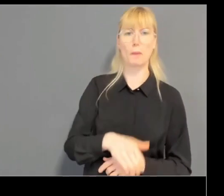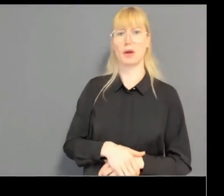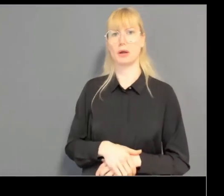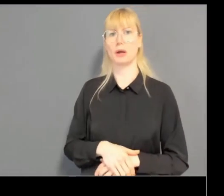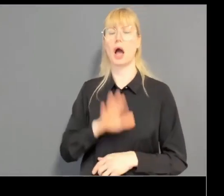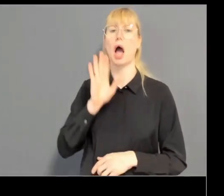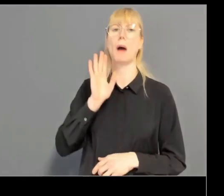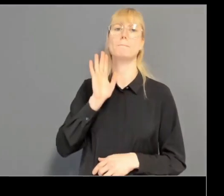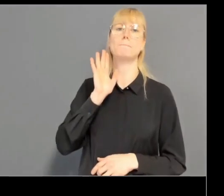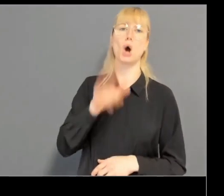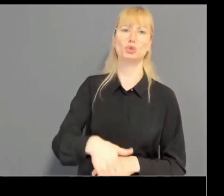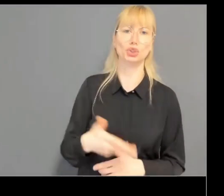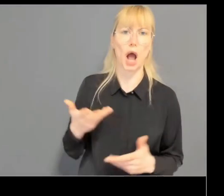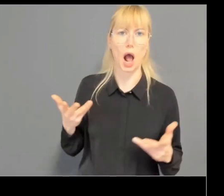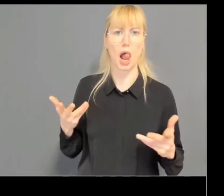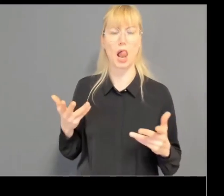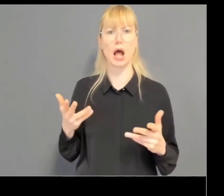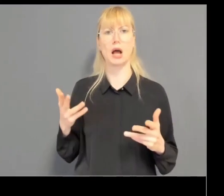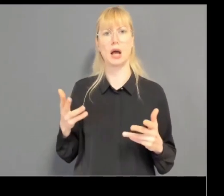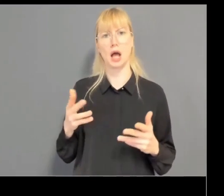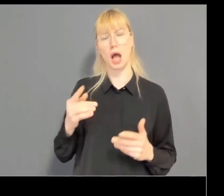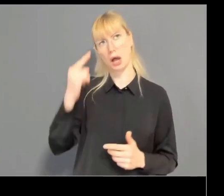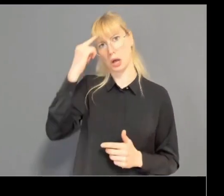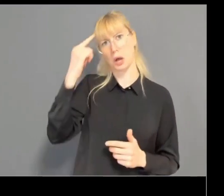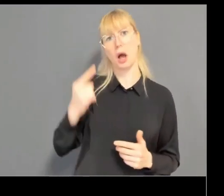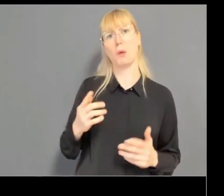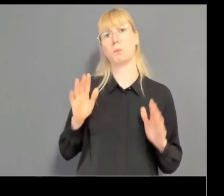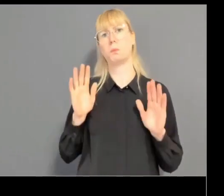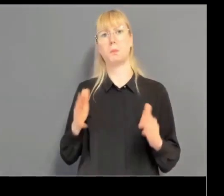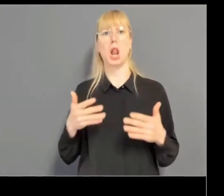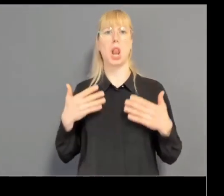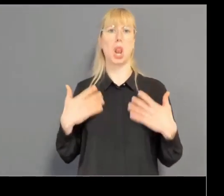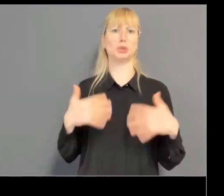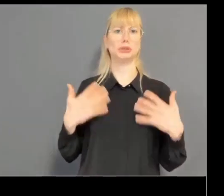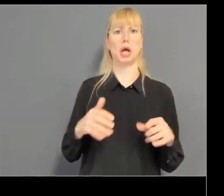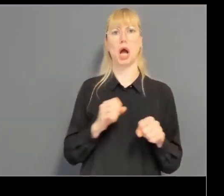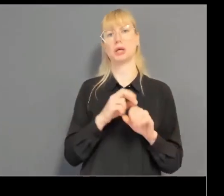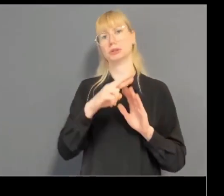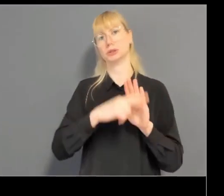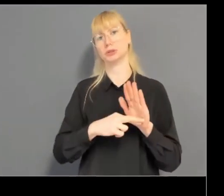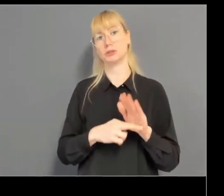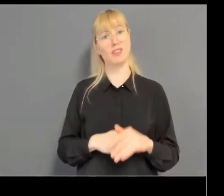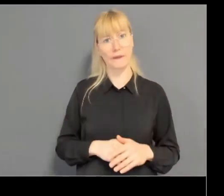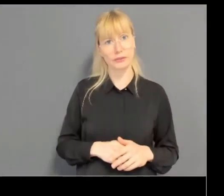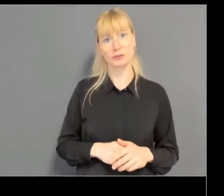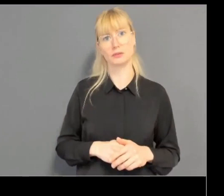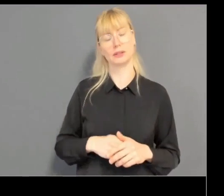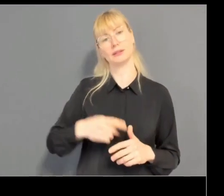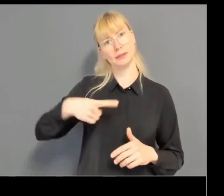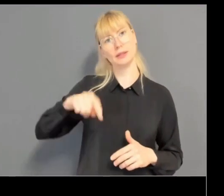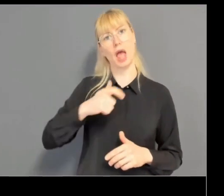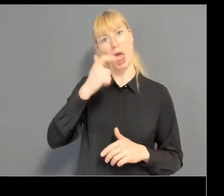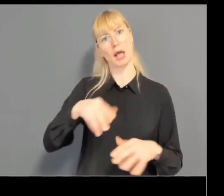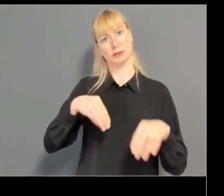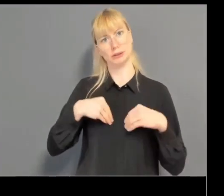Sicht zu grob, zu pauschal und auch zu wenig insgesamt durchdacht. Wir haben deshalb, Kollege Herrmann hat es ja auch gerade gesagt, uns heute in